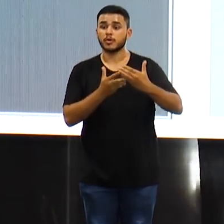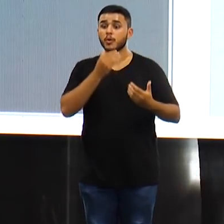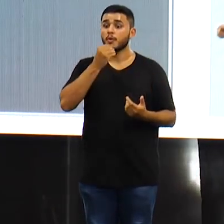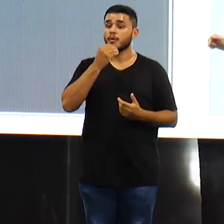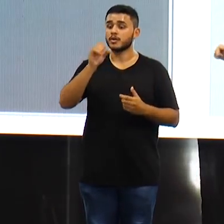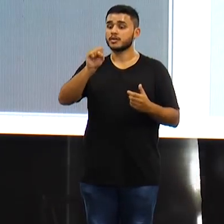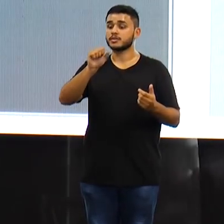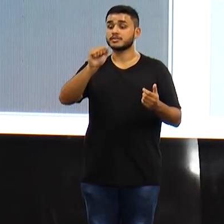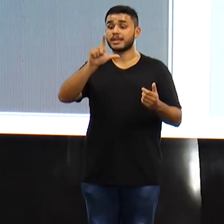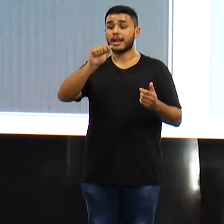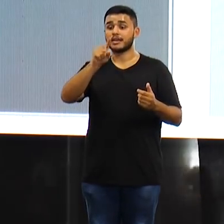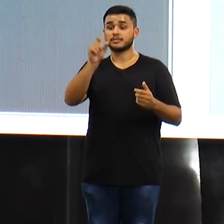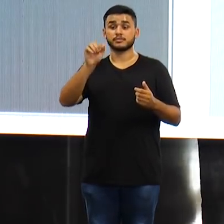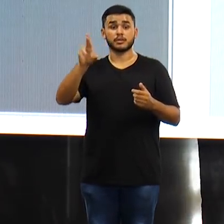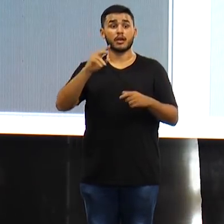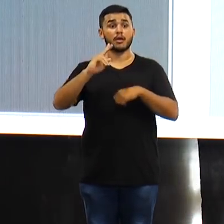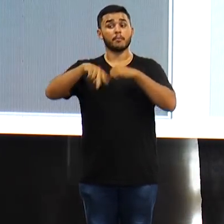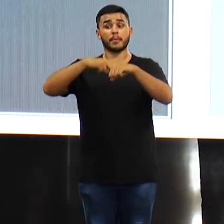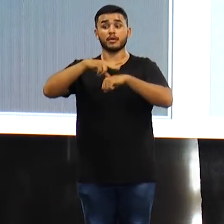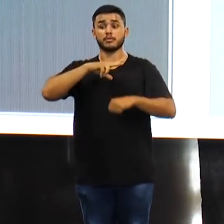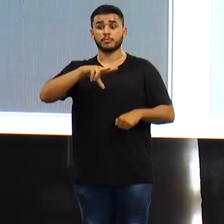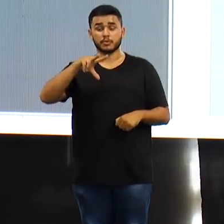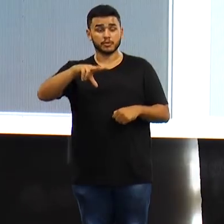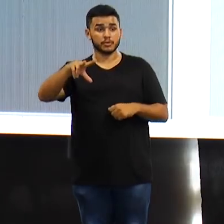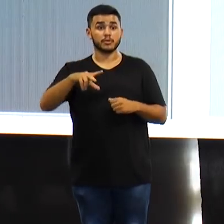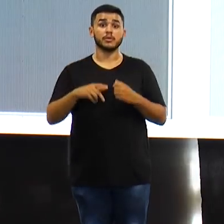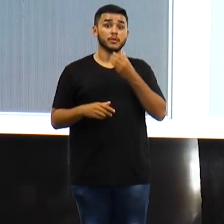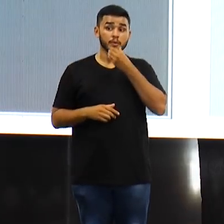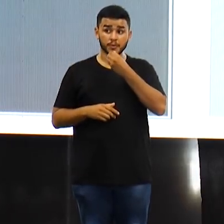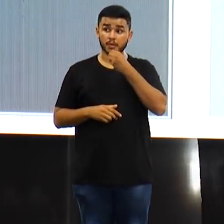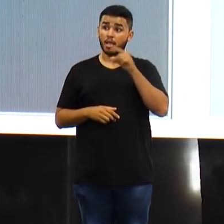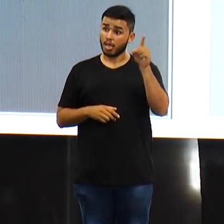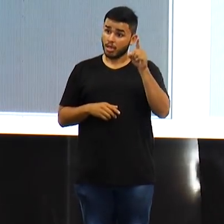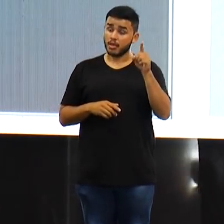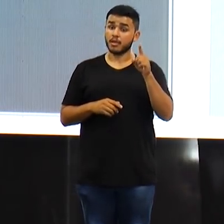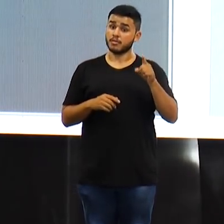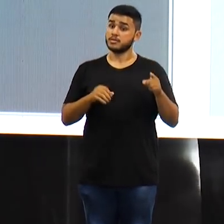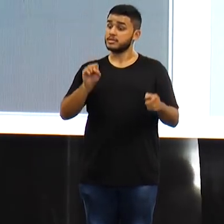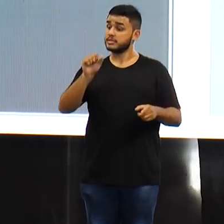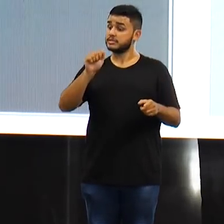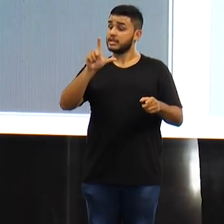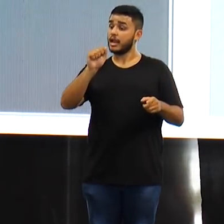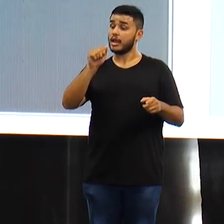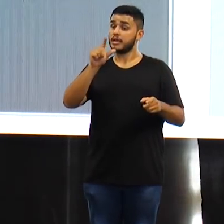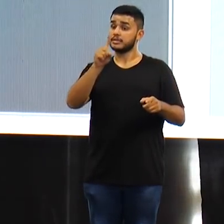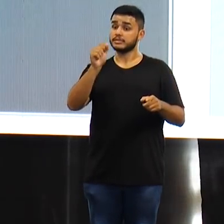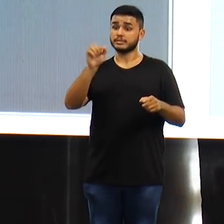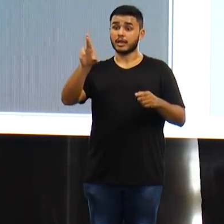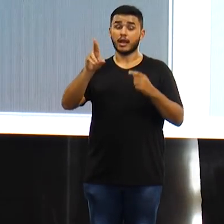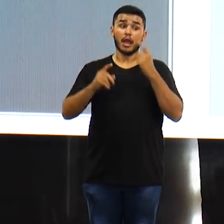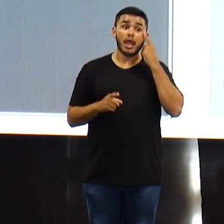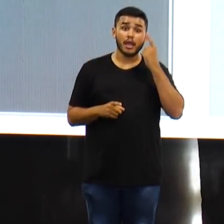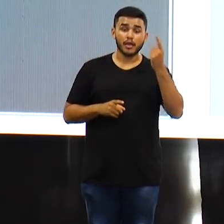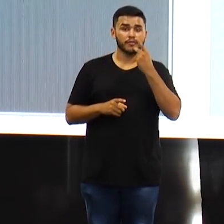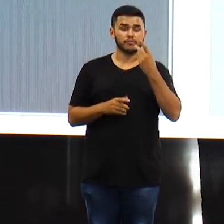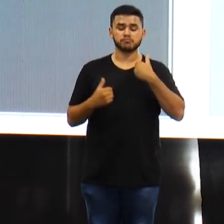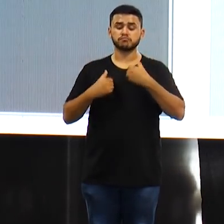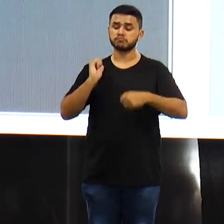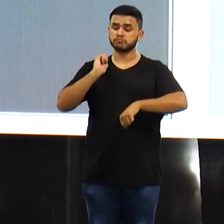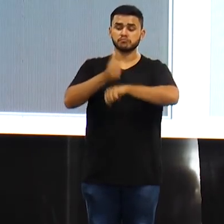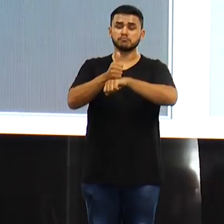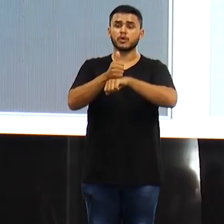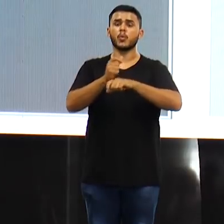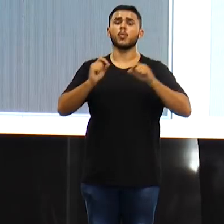Salazar, em Portugal, 33, Antônio Salazar, o fascista português, dizia que a partir do seu governo